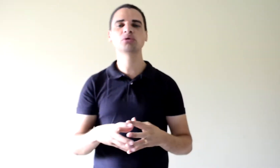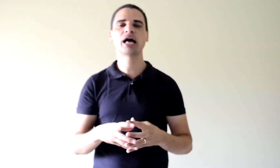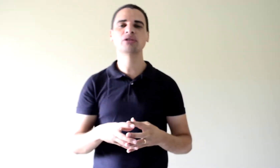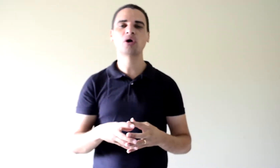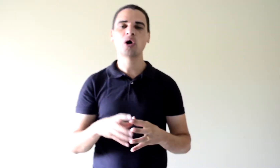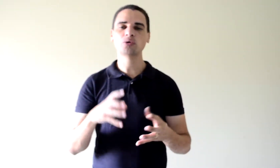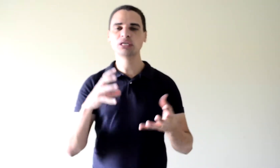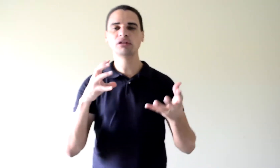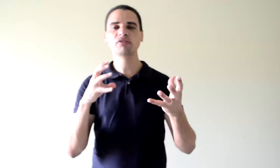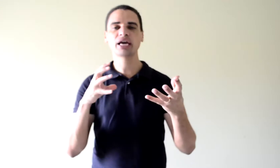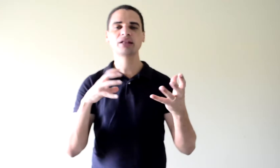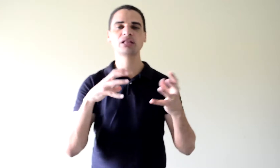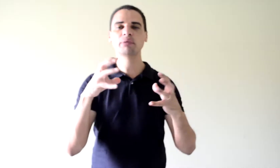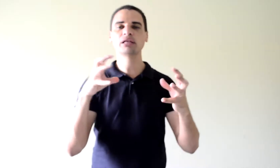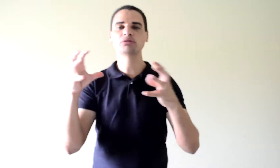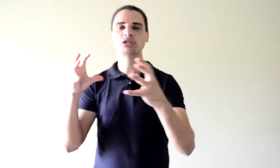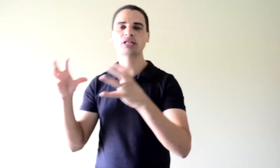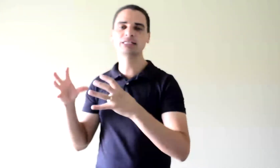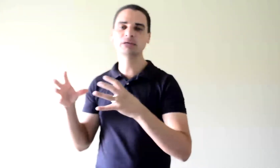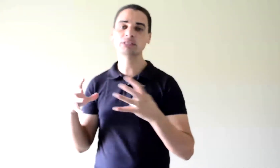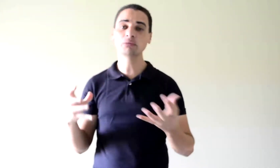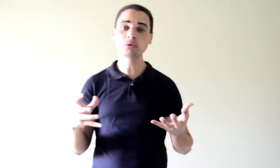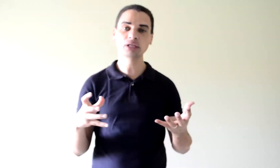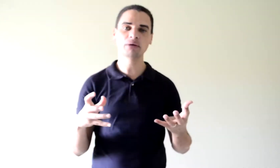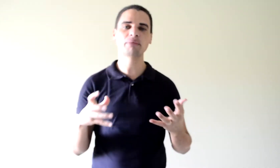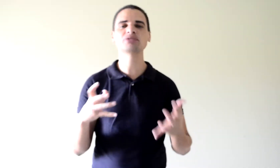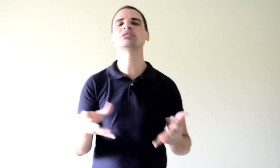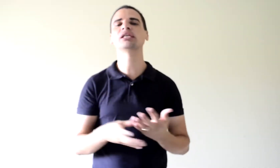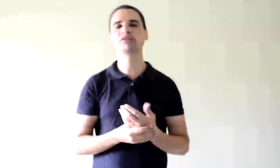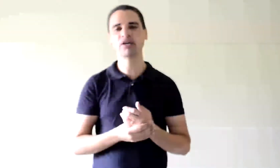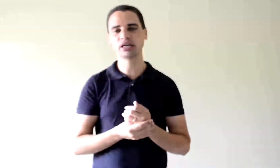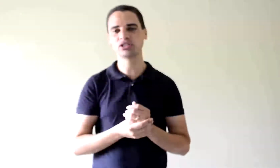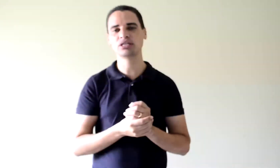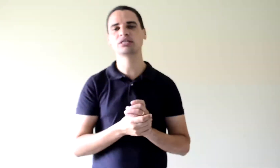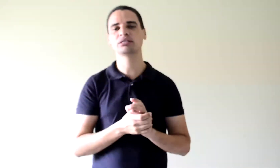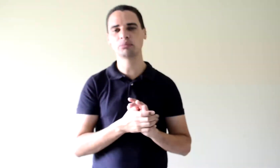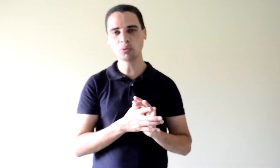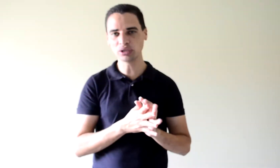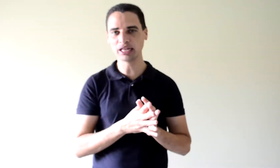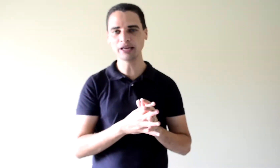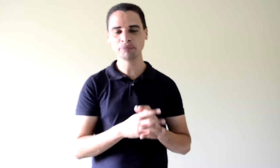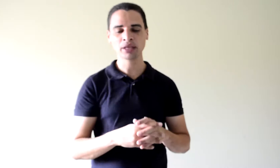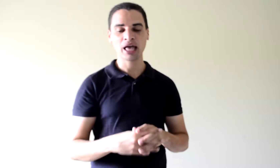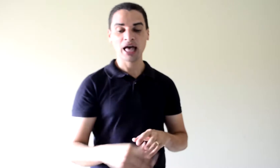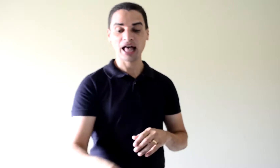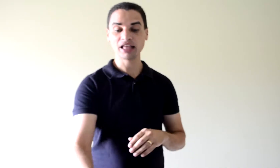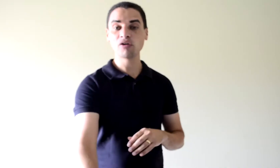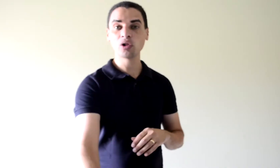estruturado. O significado, independentemente das línguas, não muda, mas o significante muda, né? Até vou colocar